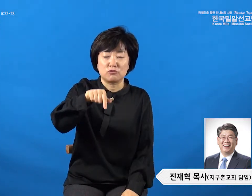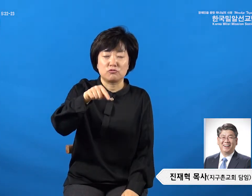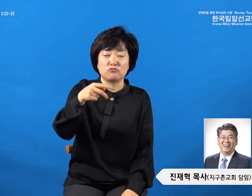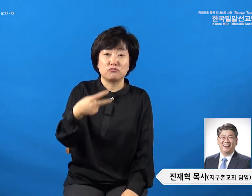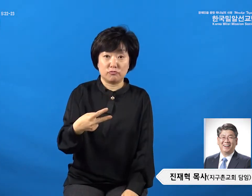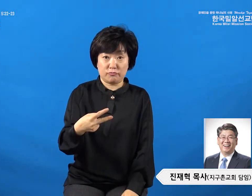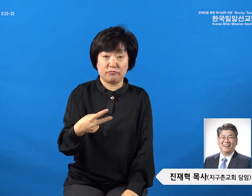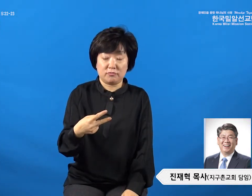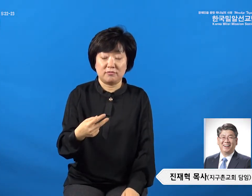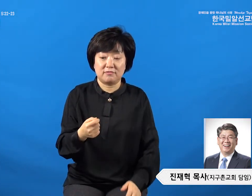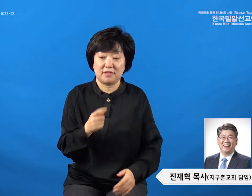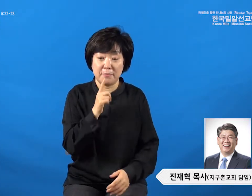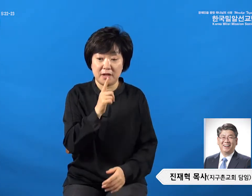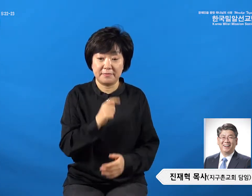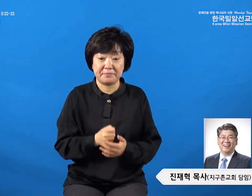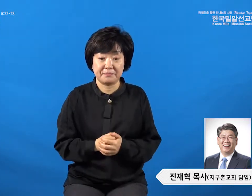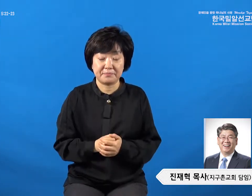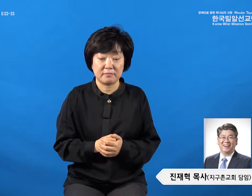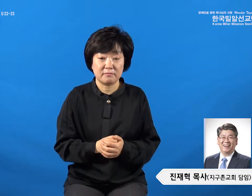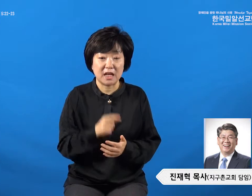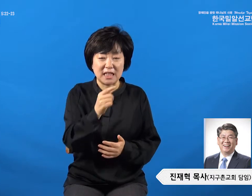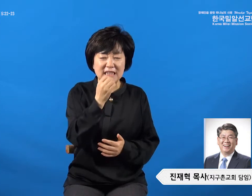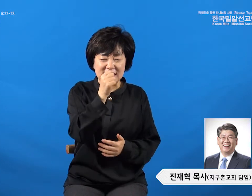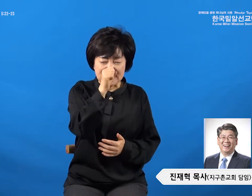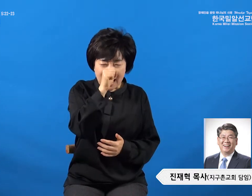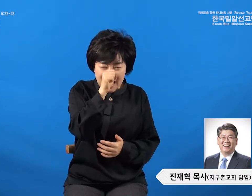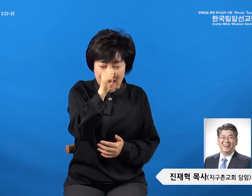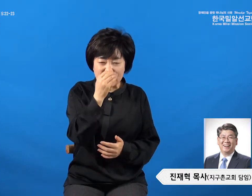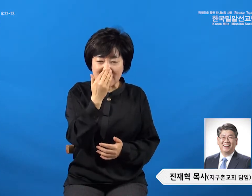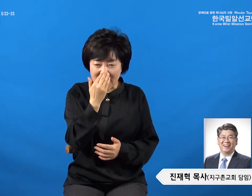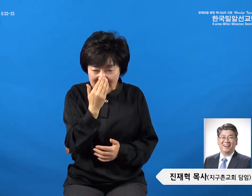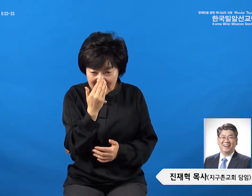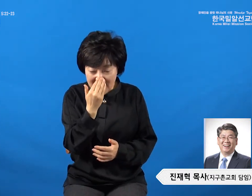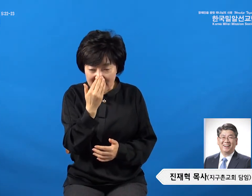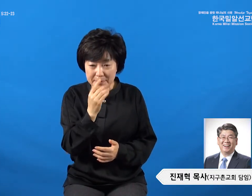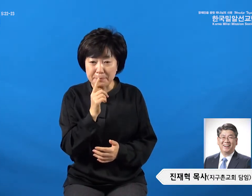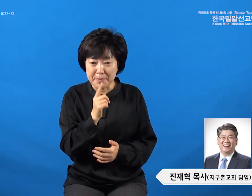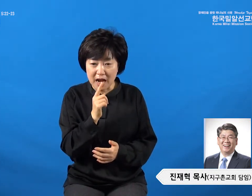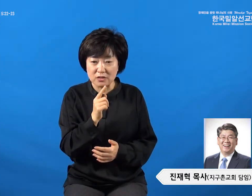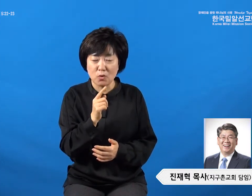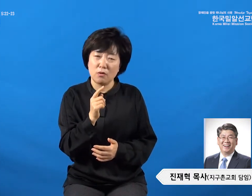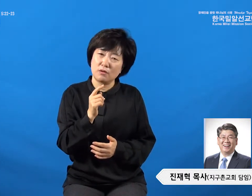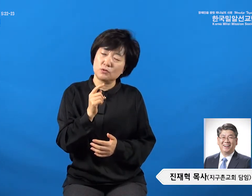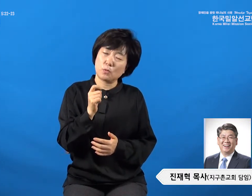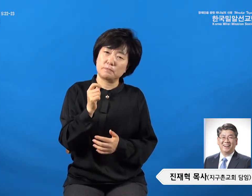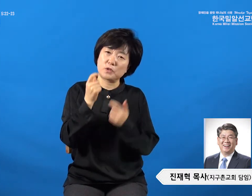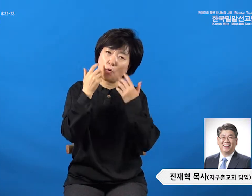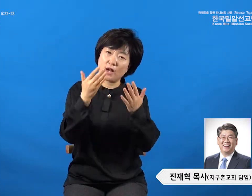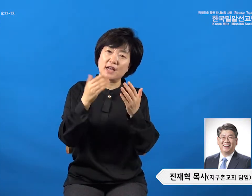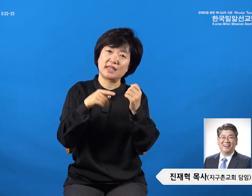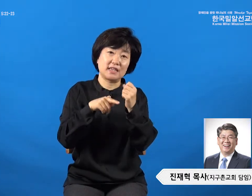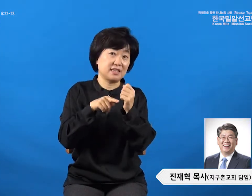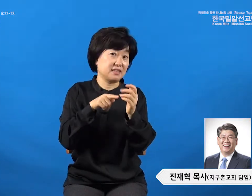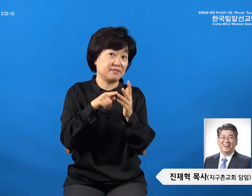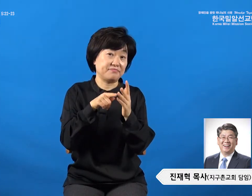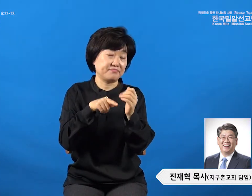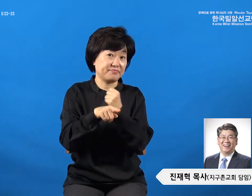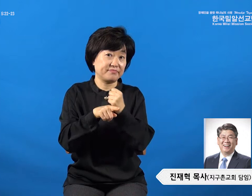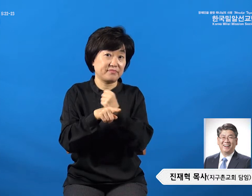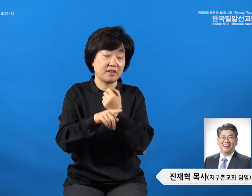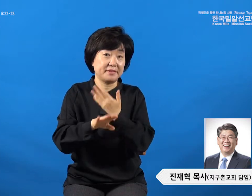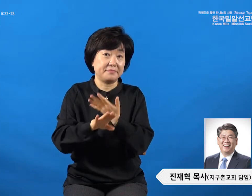번역해 놓았습니다. 근데 사실 우리말에 이 착하단 말도 요즘 정확하게 이해되기가